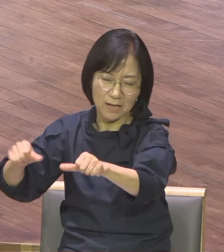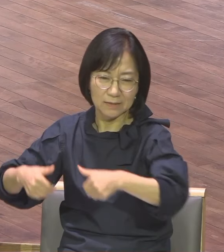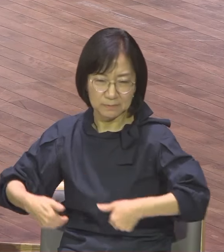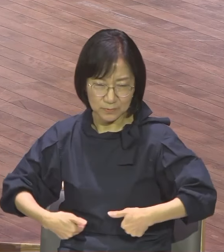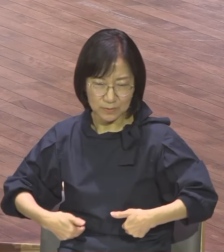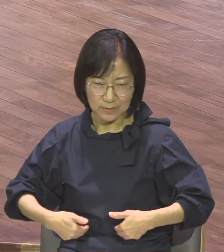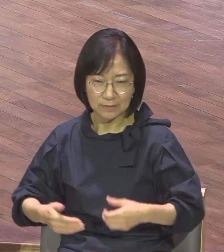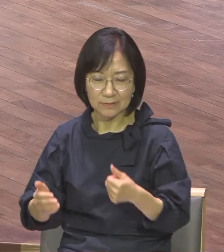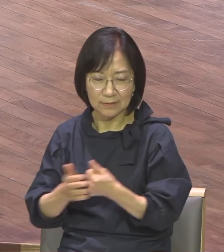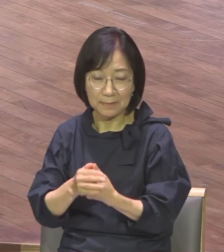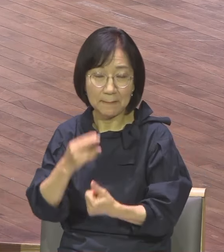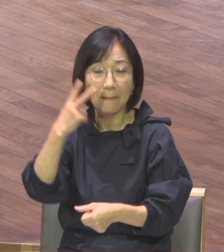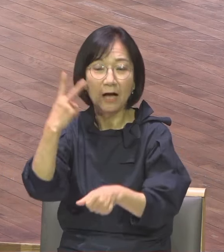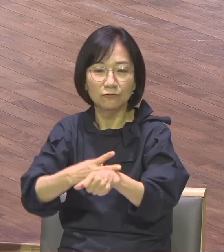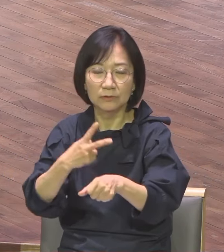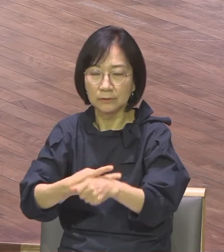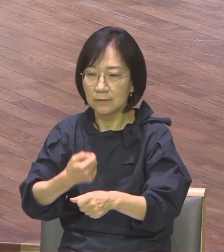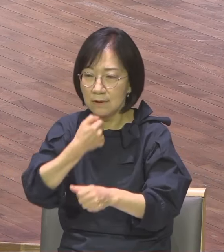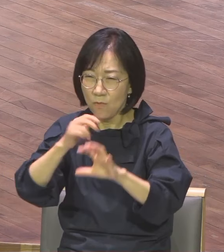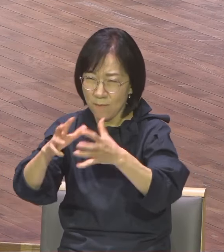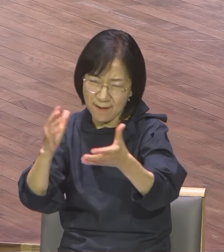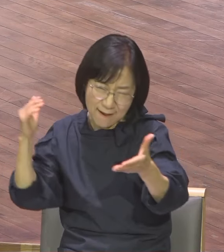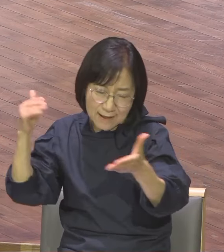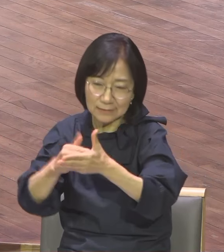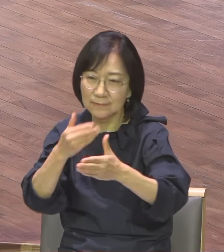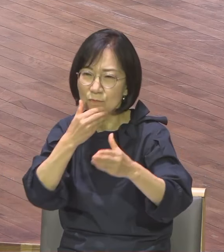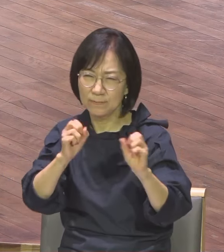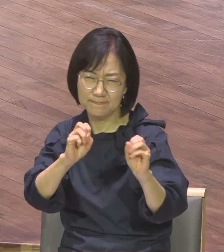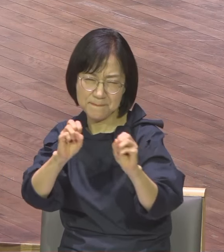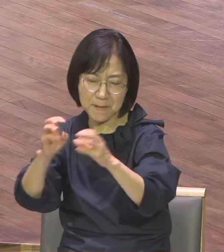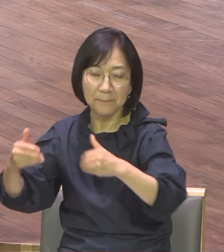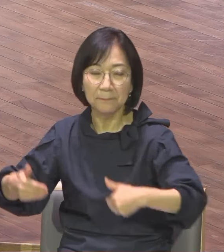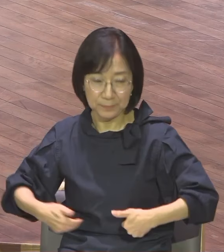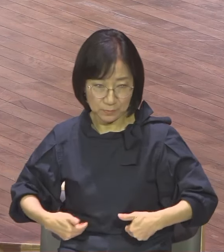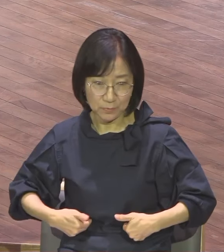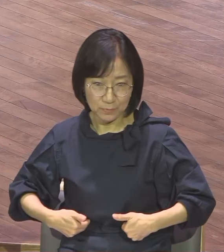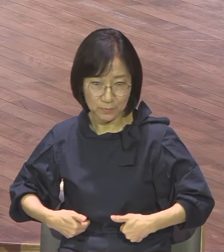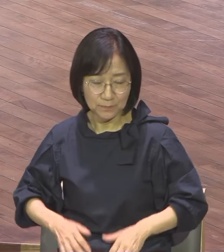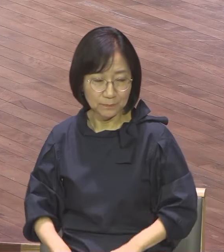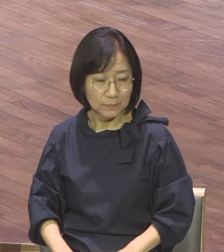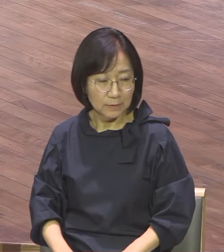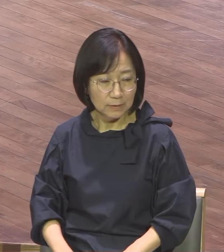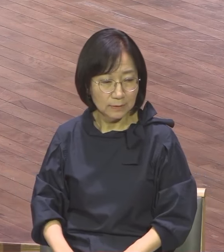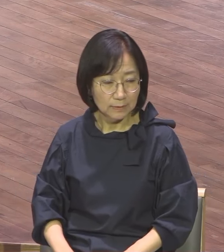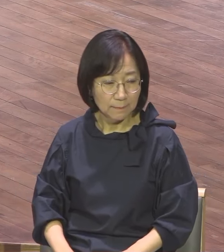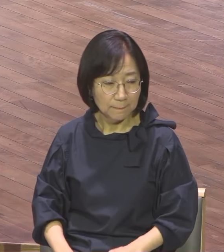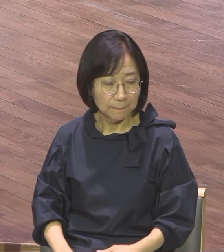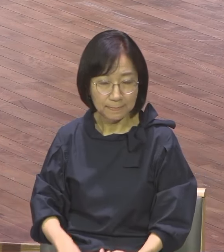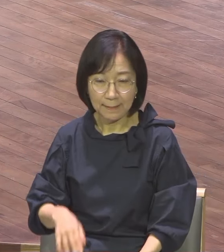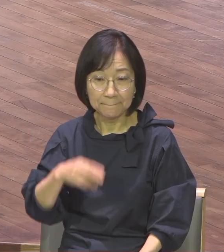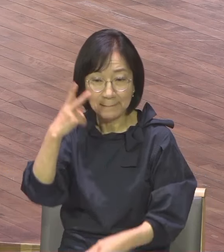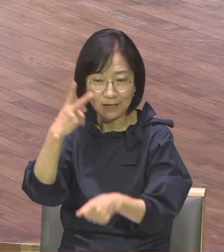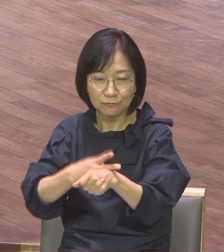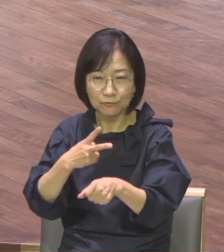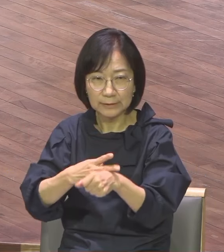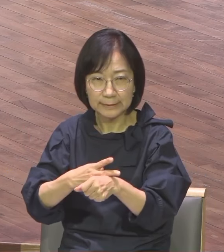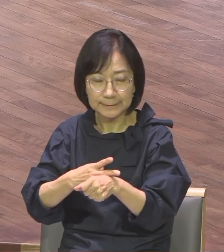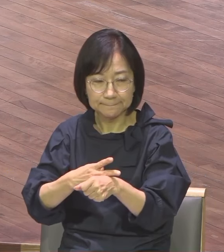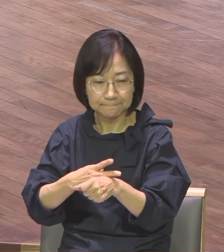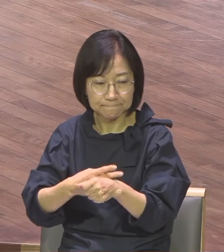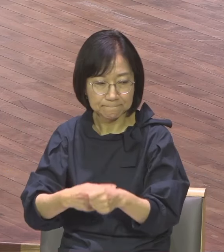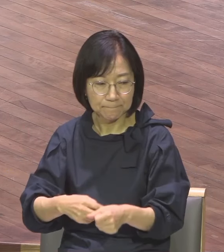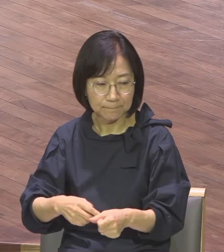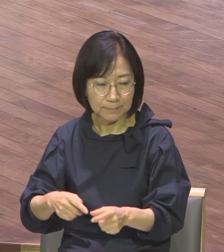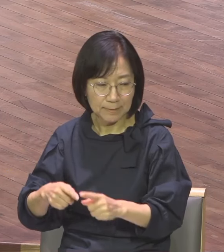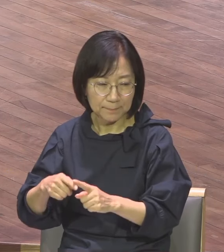순교를 당한다마는 결국은 바울이 순교 당하고 나서 120년 만에 330년